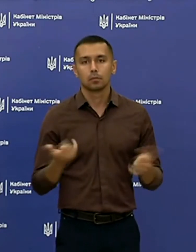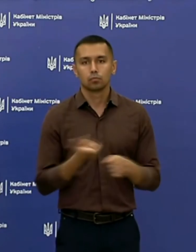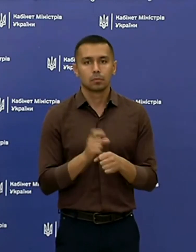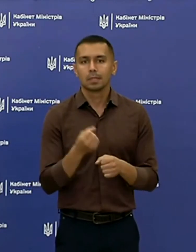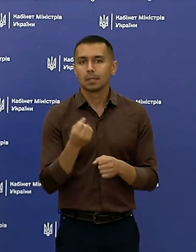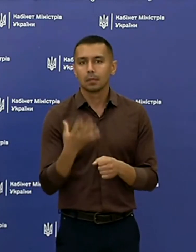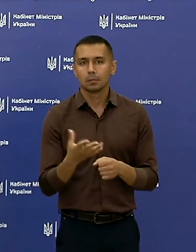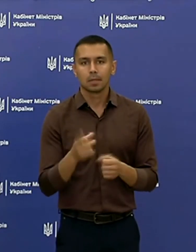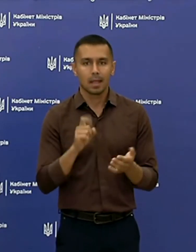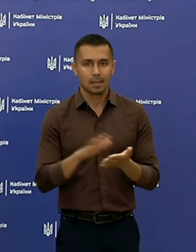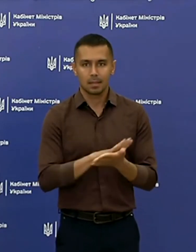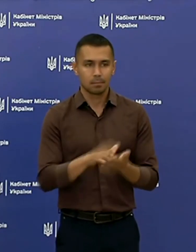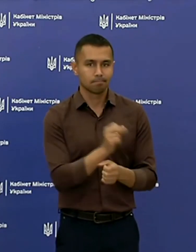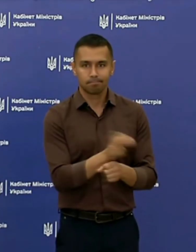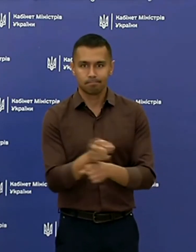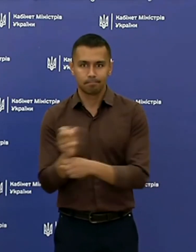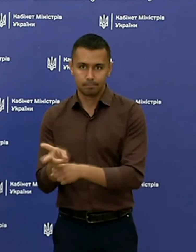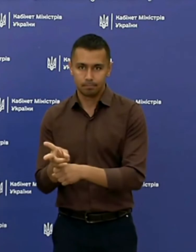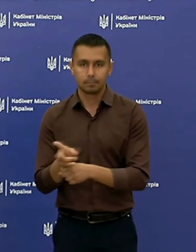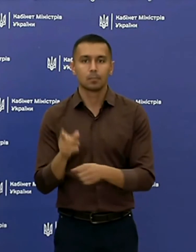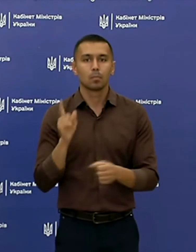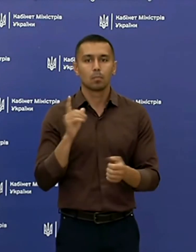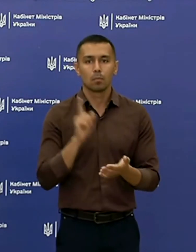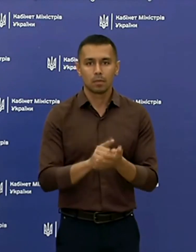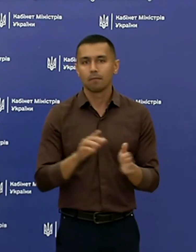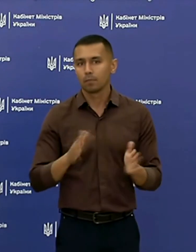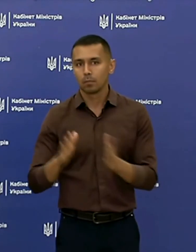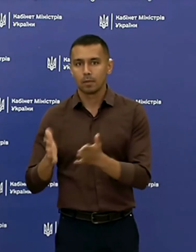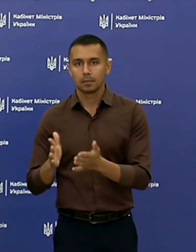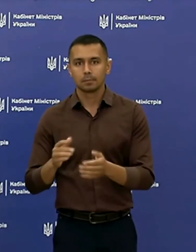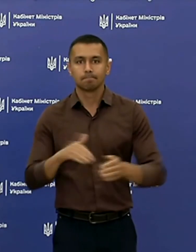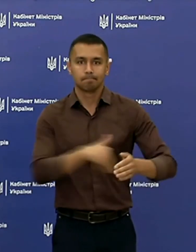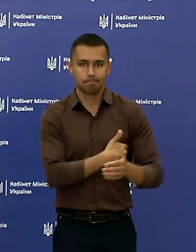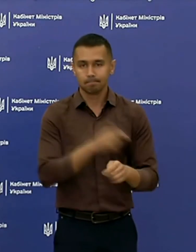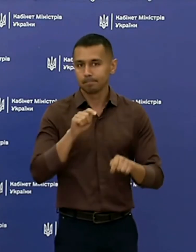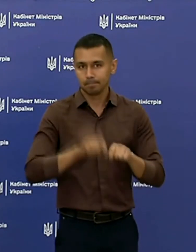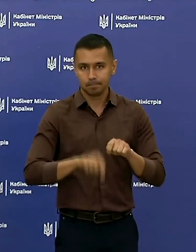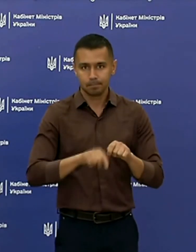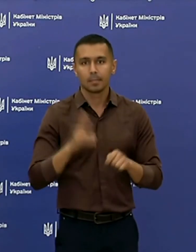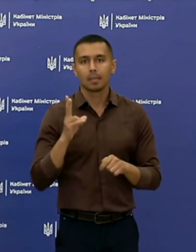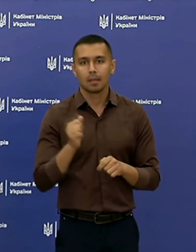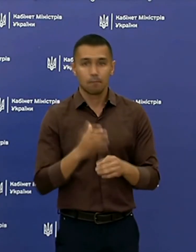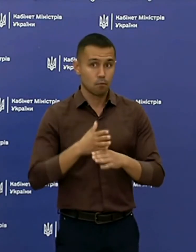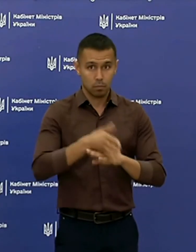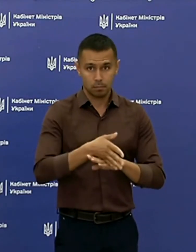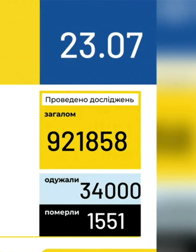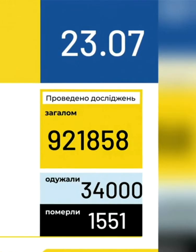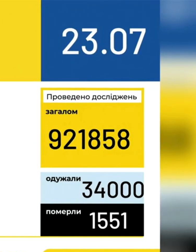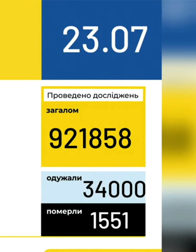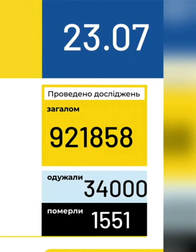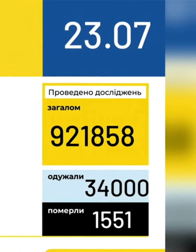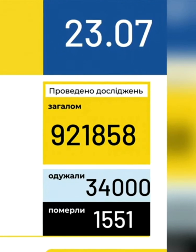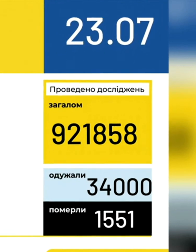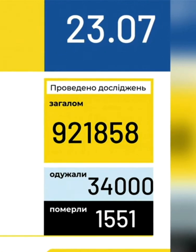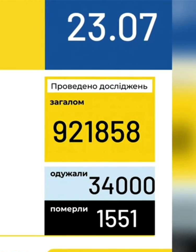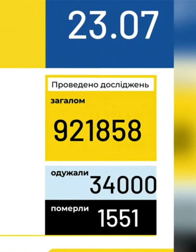достатньою кількістю антисептиками. Повинен відбуватися термоскринінг на вході. За добу в